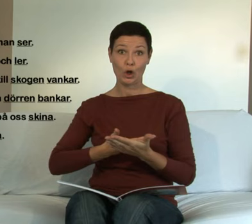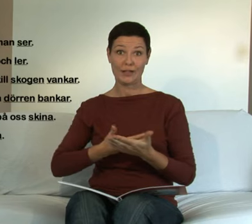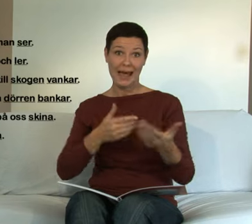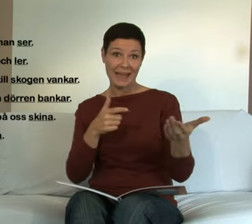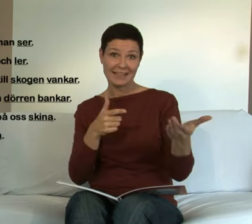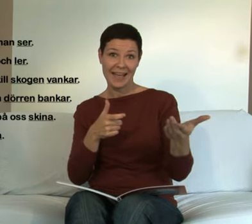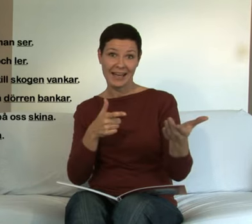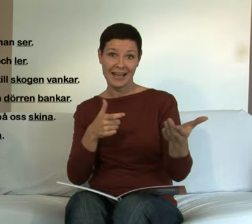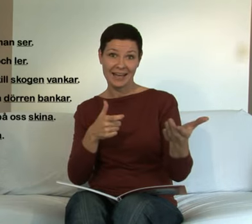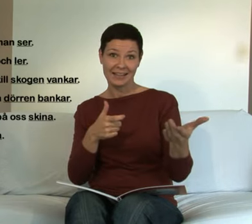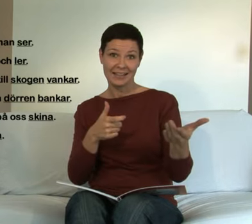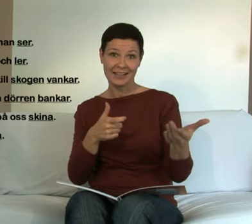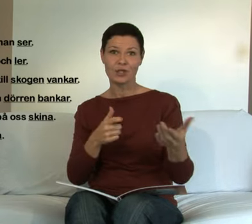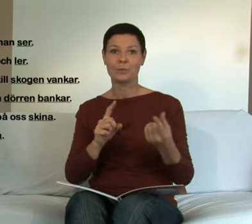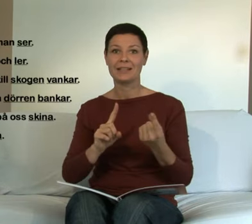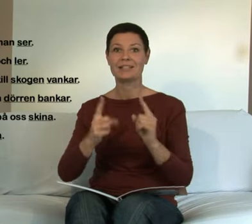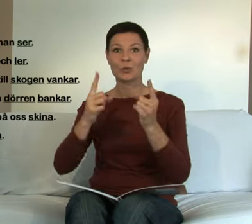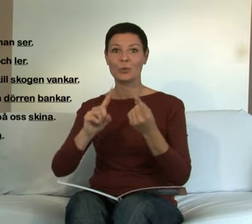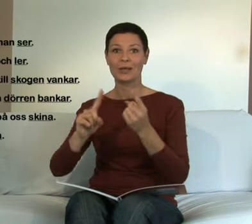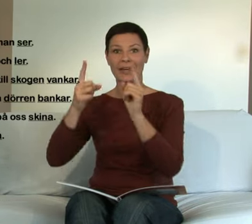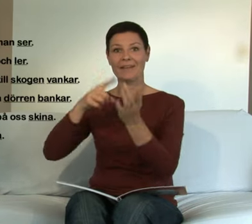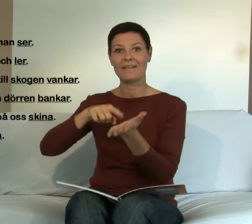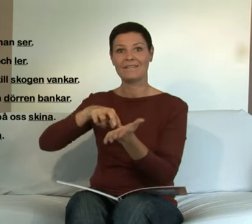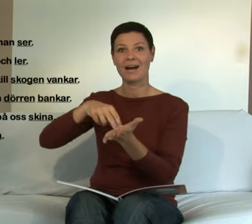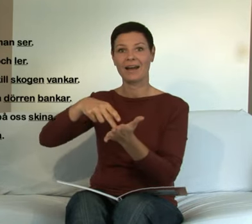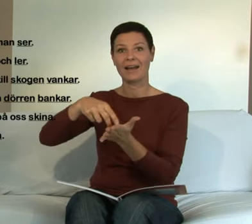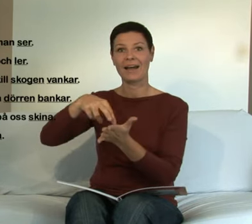Grön är jägaren som till skogen vankar.